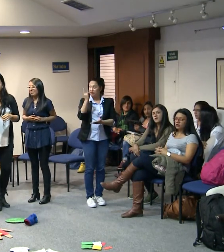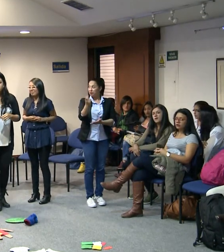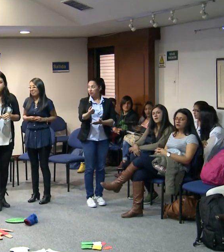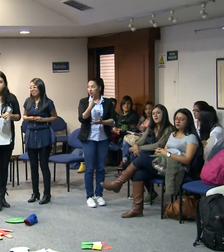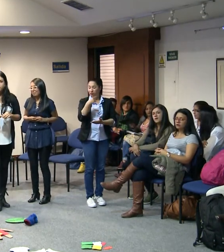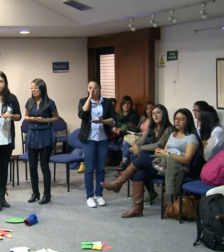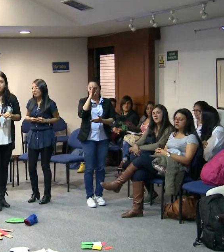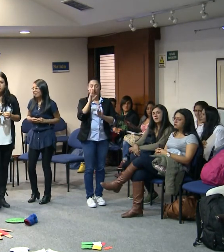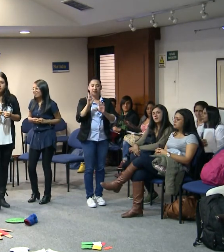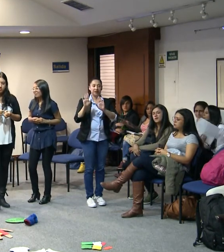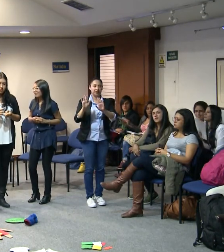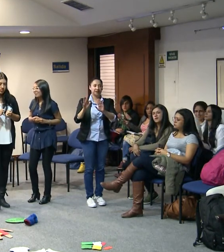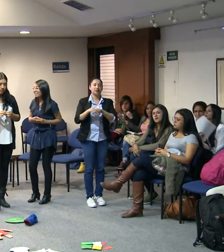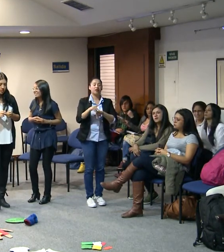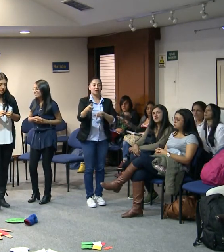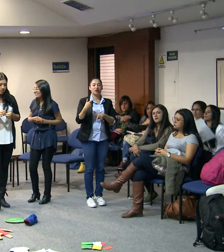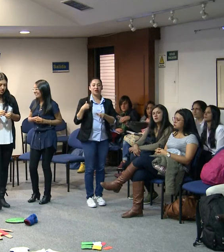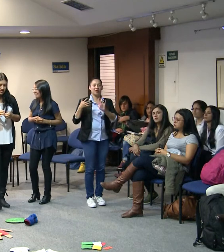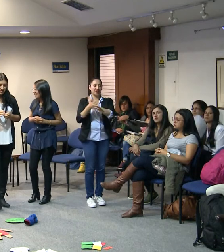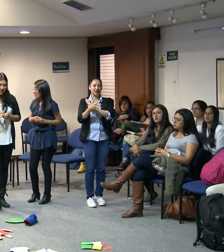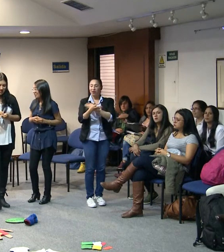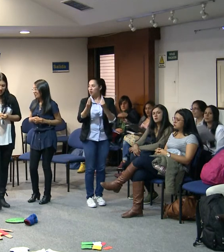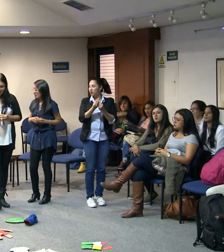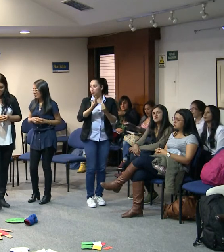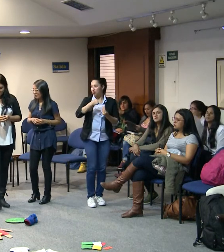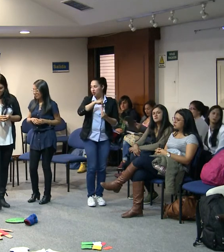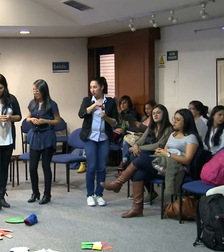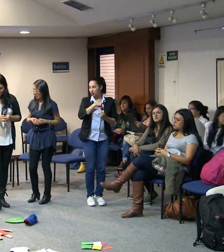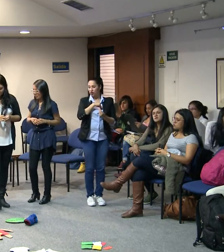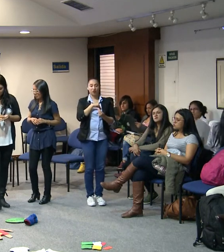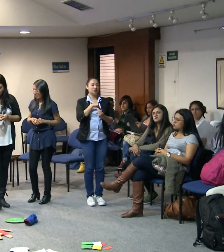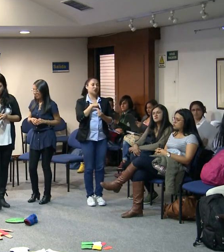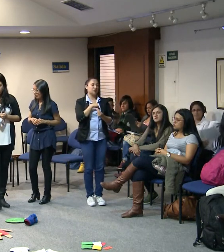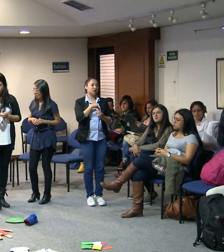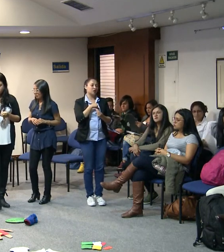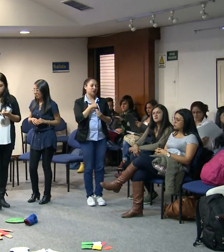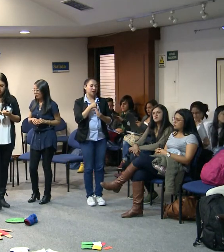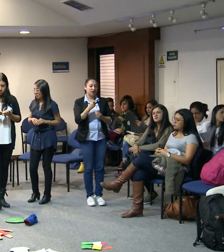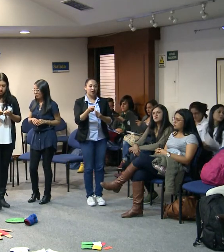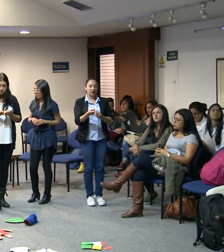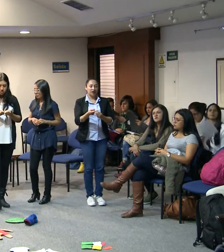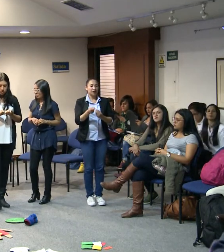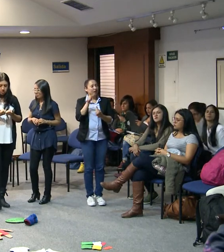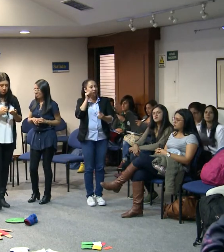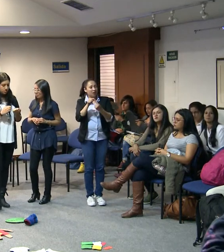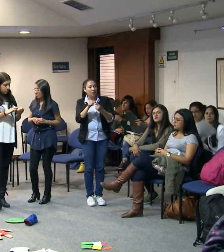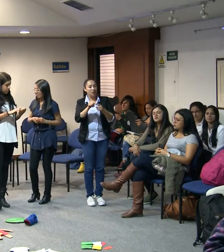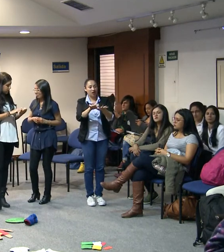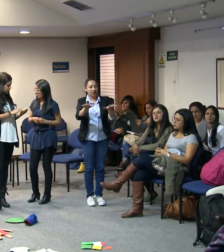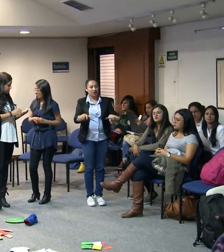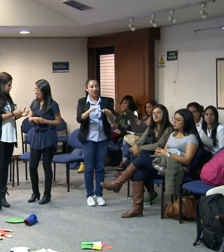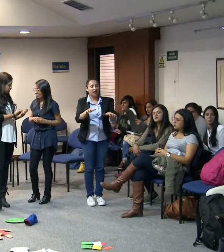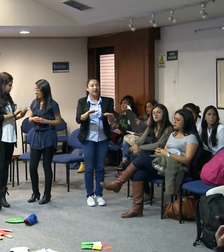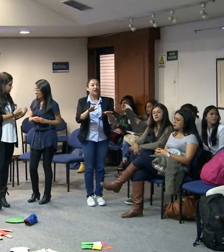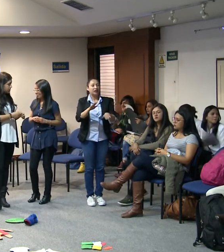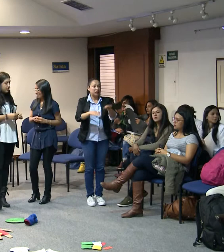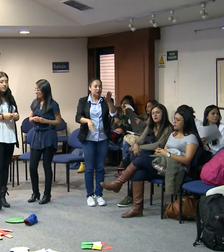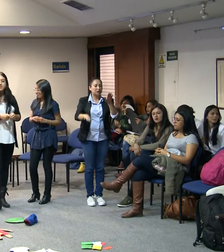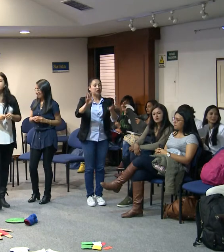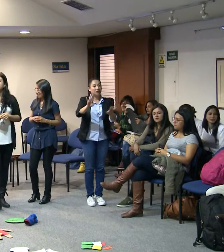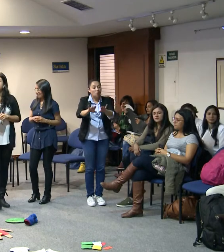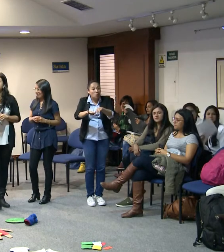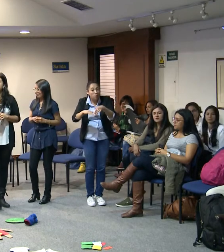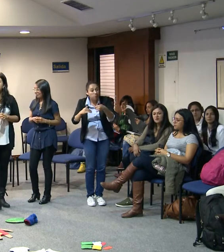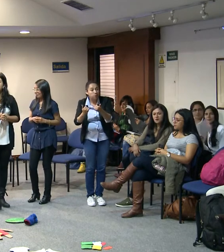Sí, en cuanto a eso, lo que menciona mi compañera es que nosotros quisimos hacer las actividades y los cuentos más reales, no algo que